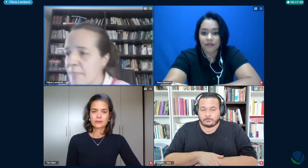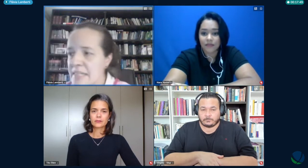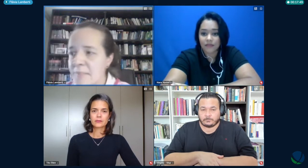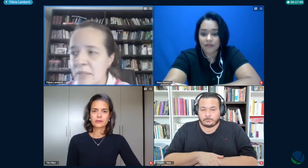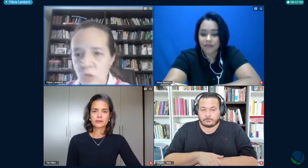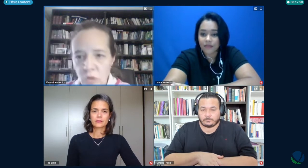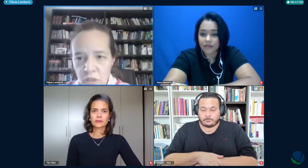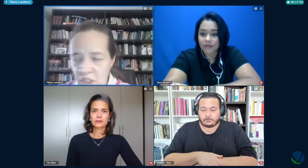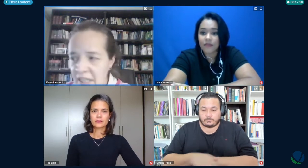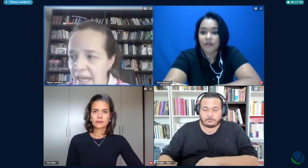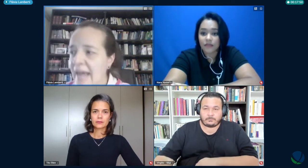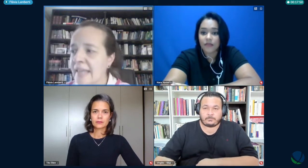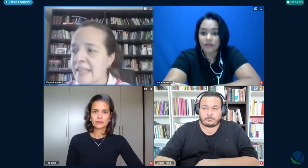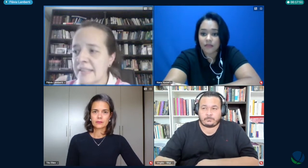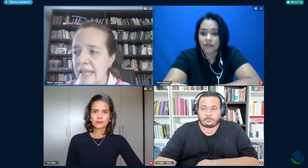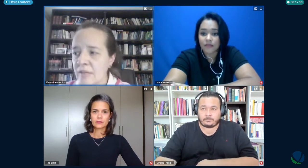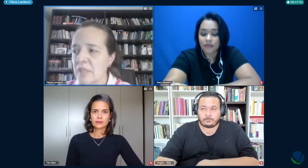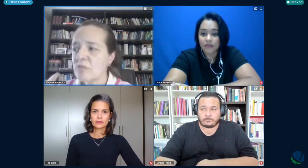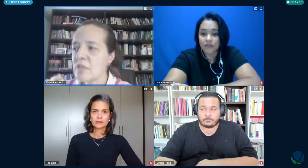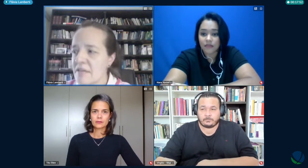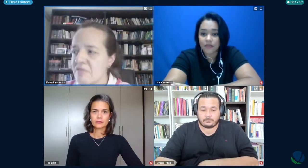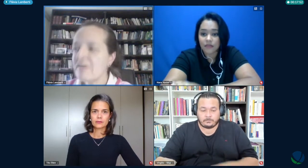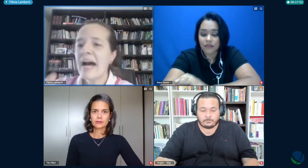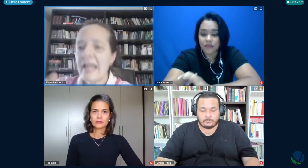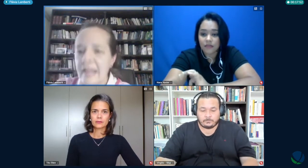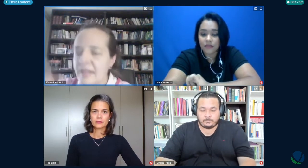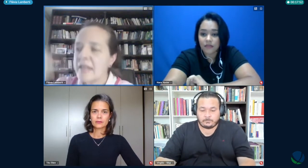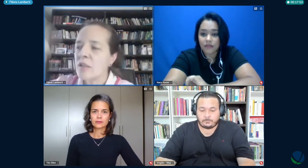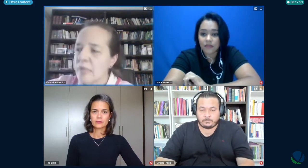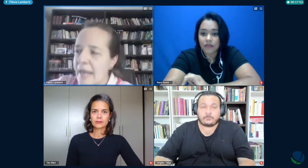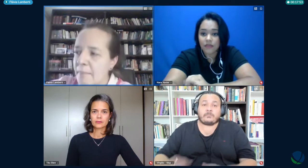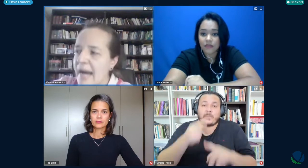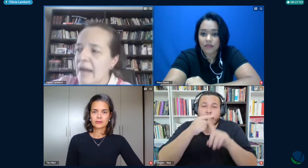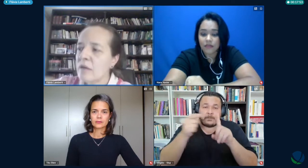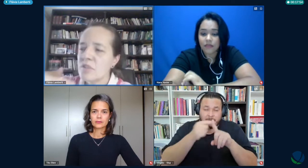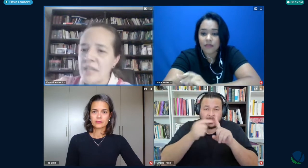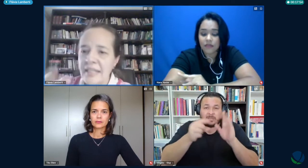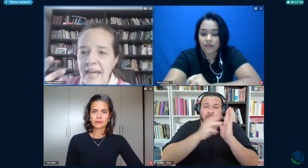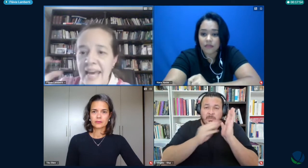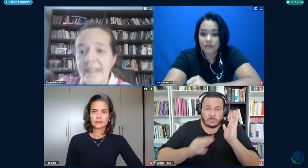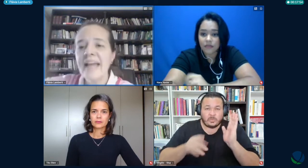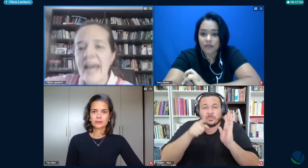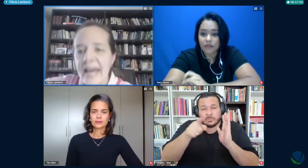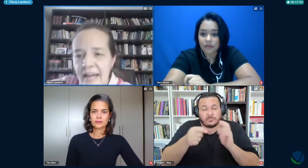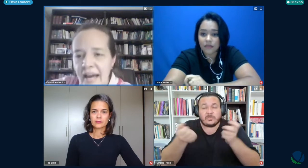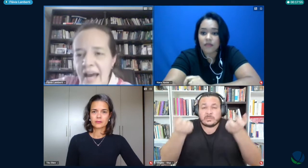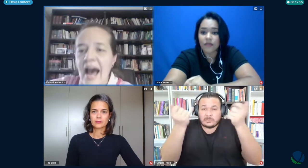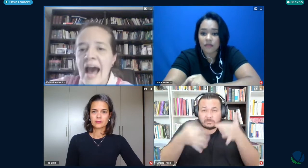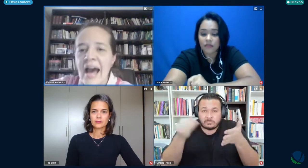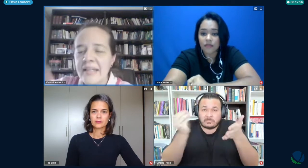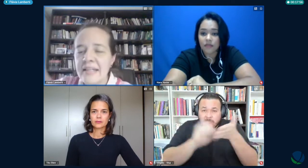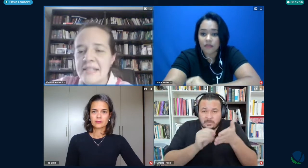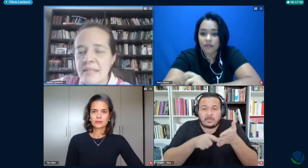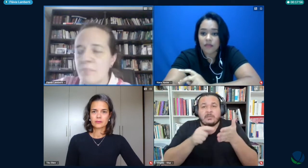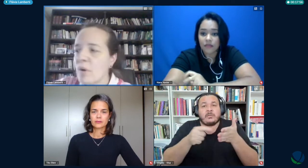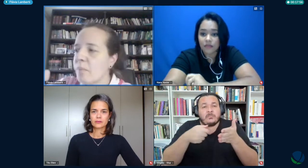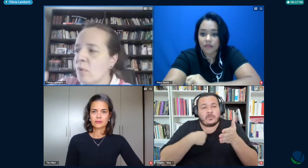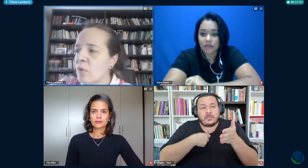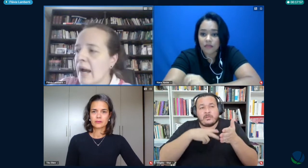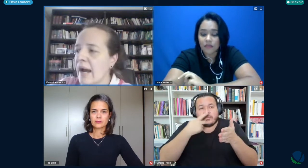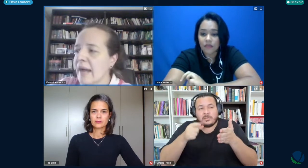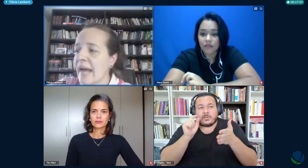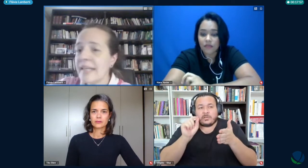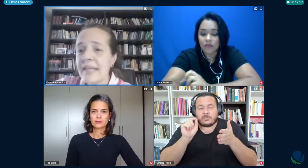Nessa parte de metodologia, ainda tem, ainda você fala que o trabalho, você ainda reitera